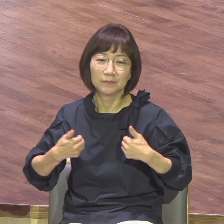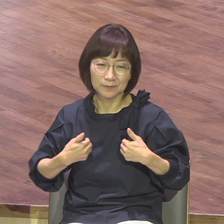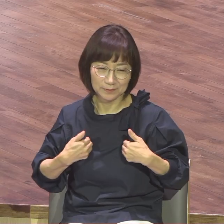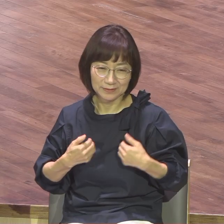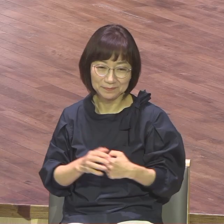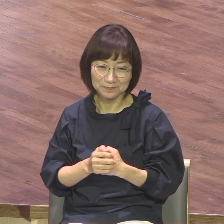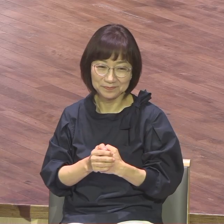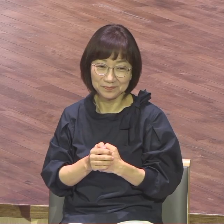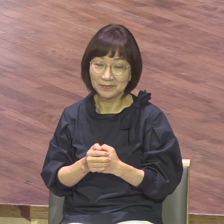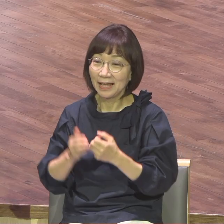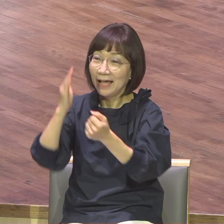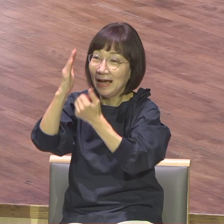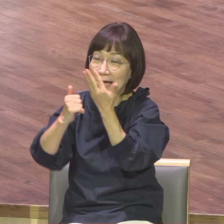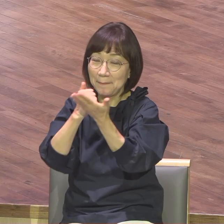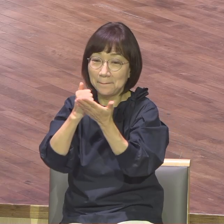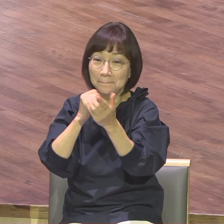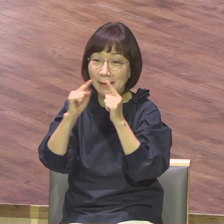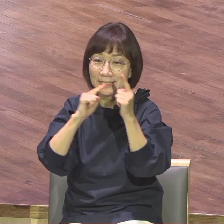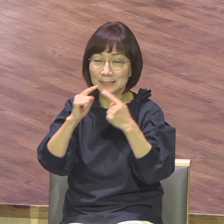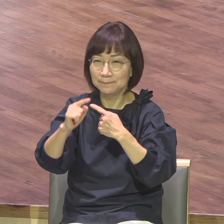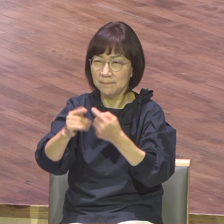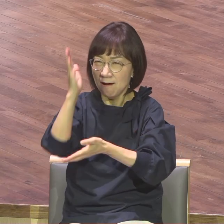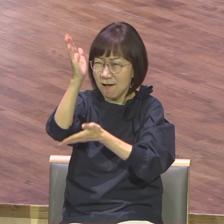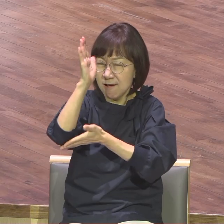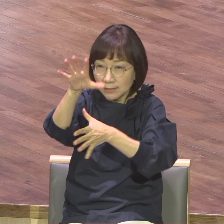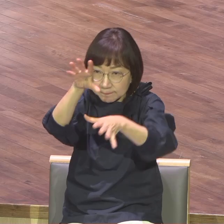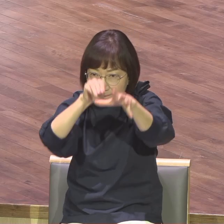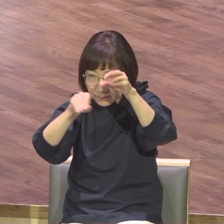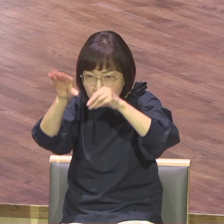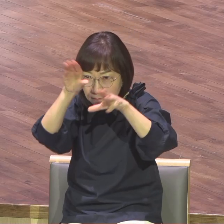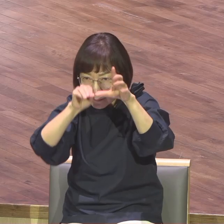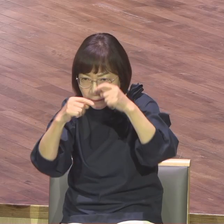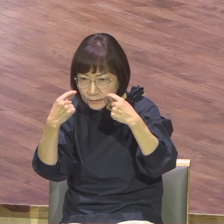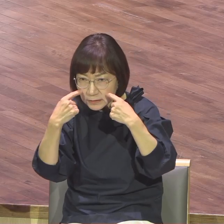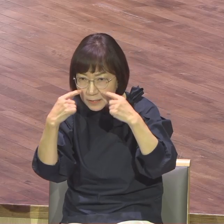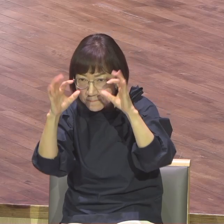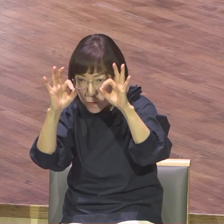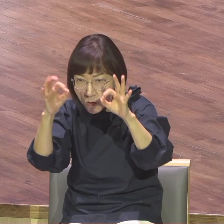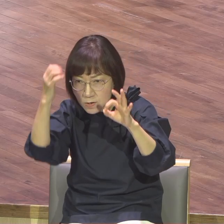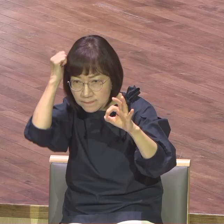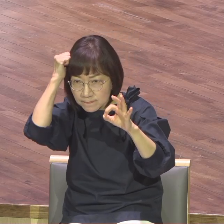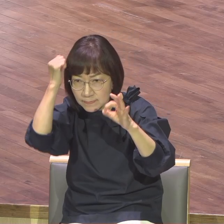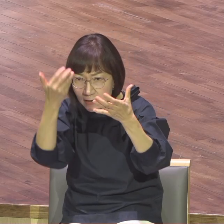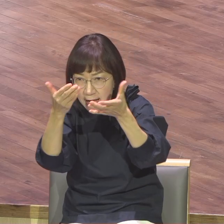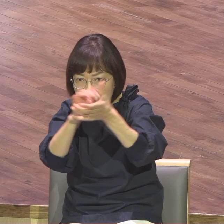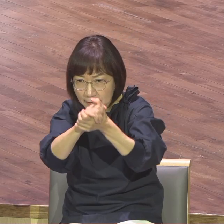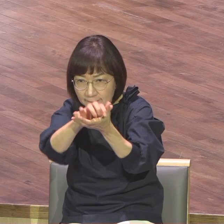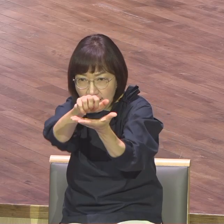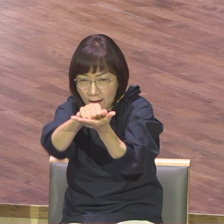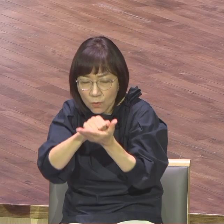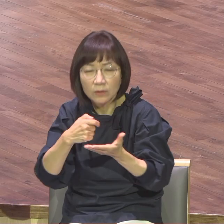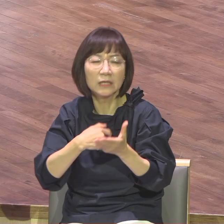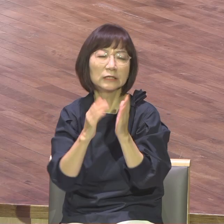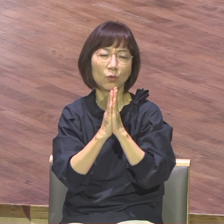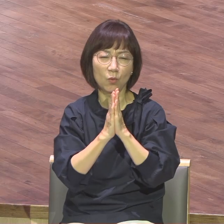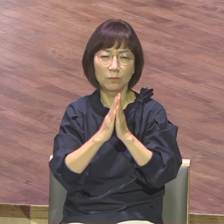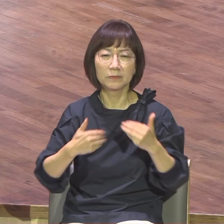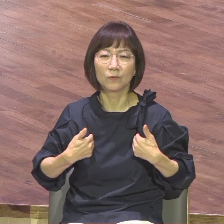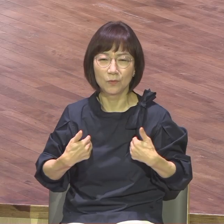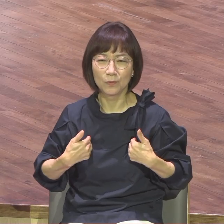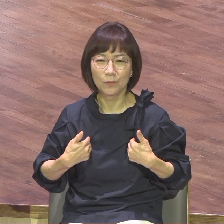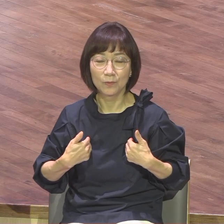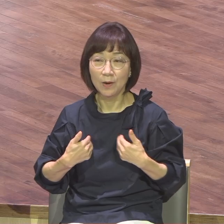말씀을 듣고 그 말씀을 가지고 기도하시기 바랍니다. 기도가 뭡니까? 이 말씀은 내 것이 되게 하여